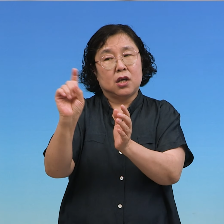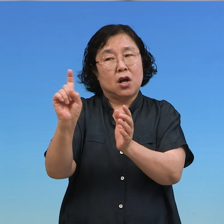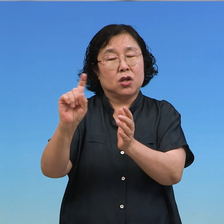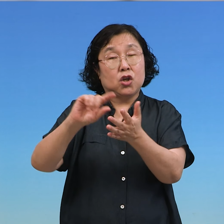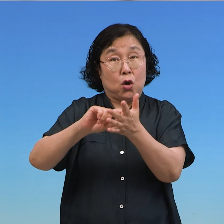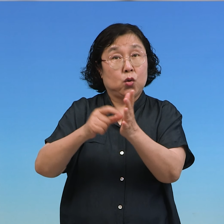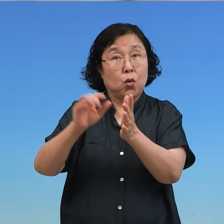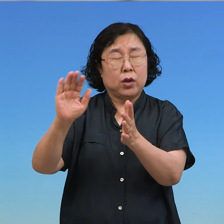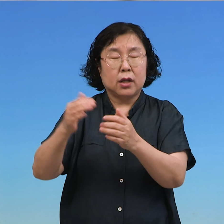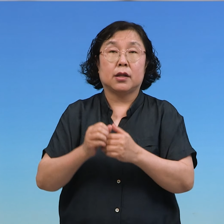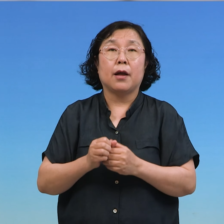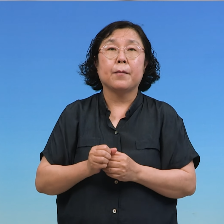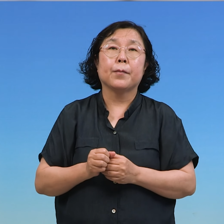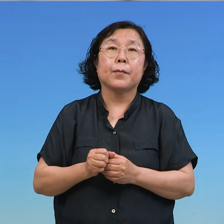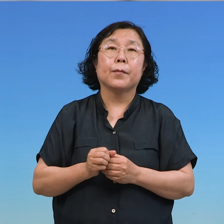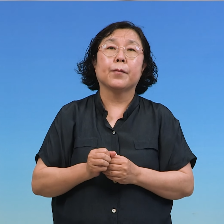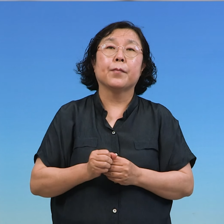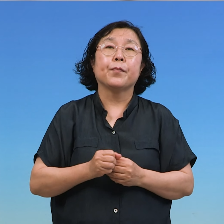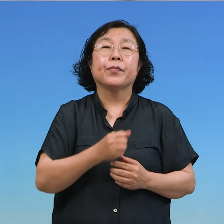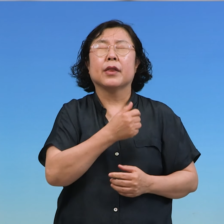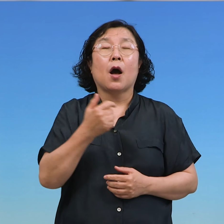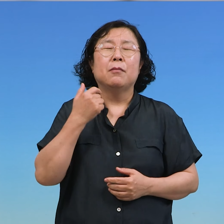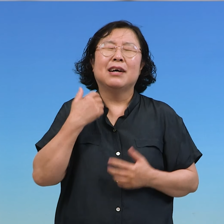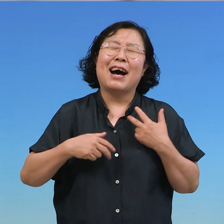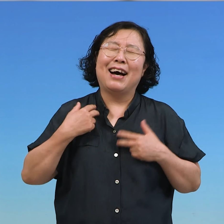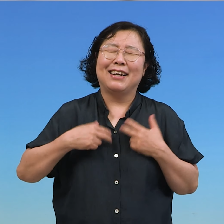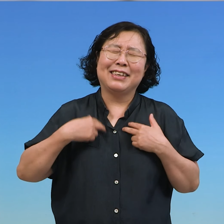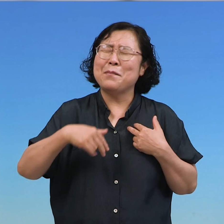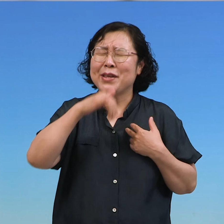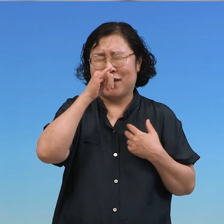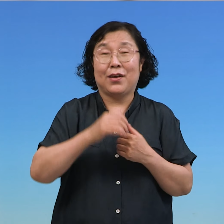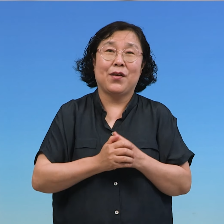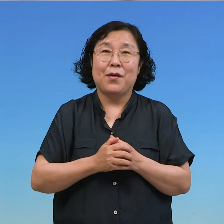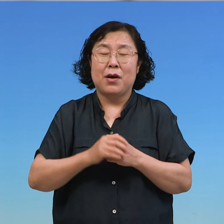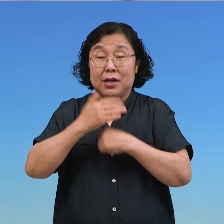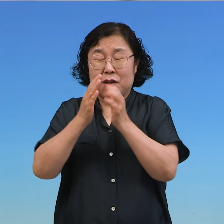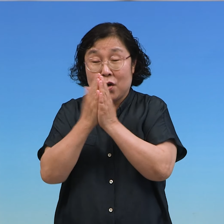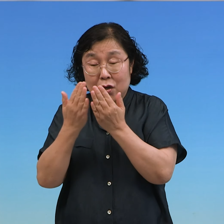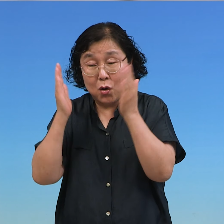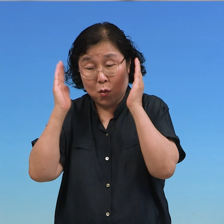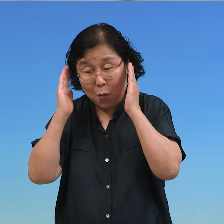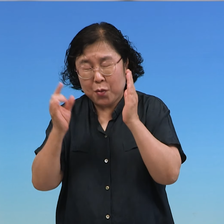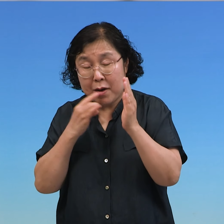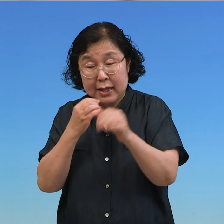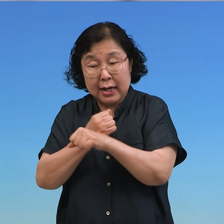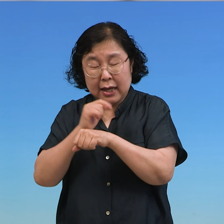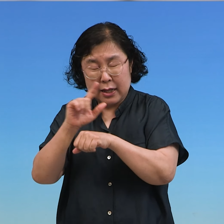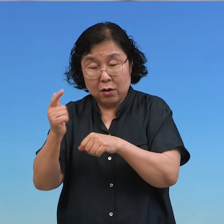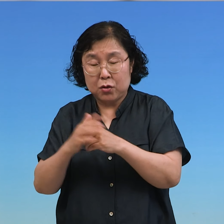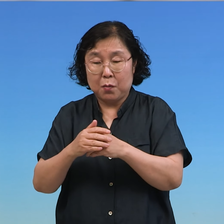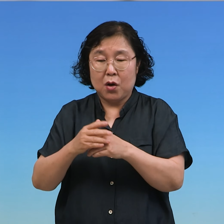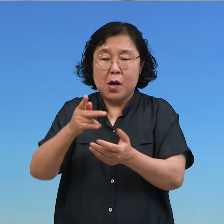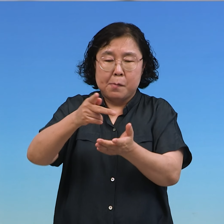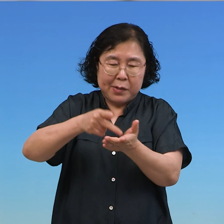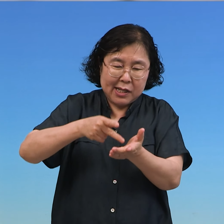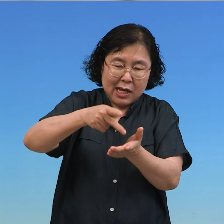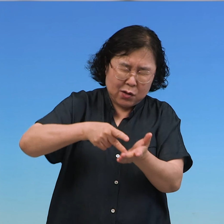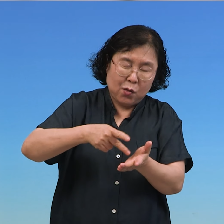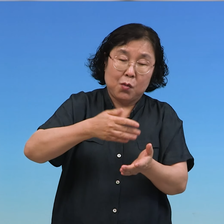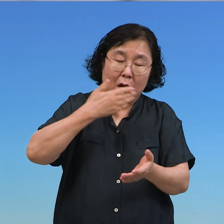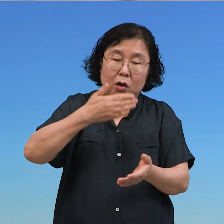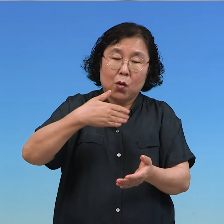열 몇 명도 안 될 때거든요 너무너무 재미있는 거예요 뭐 성경 공부만 한 거 아니에요 피자 먹으러도